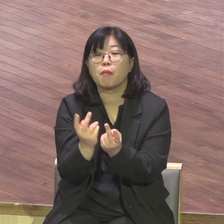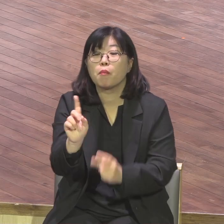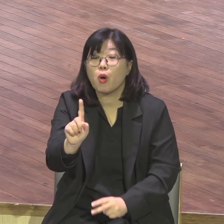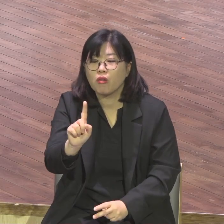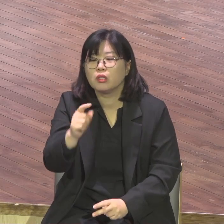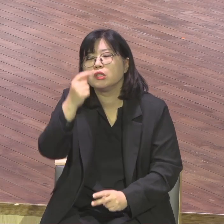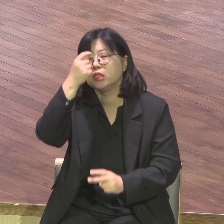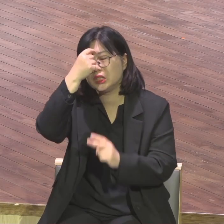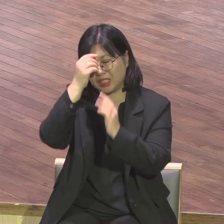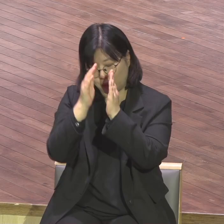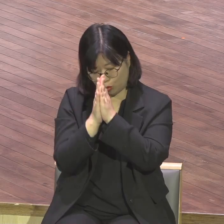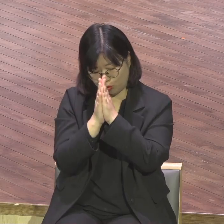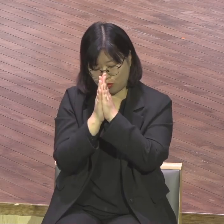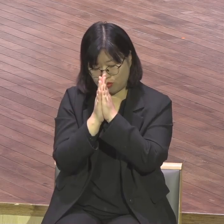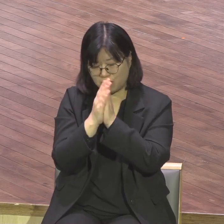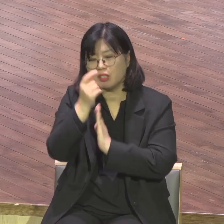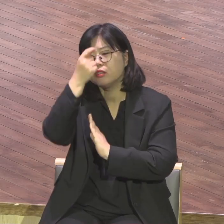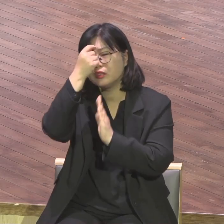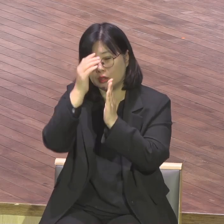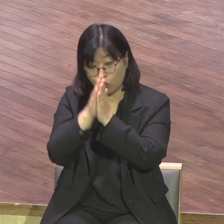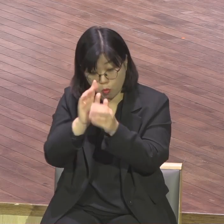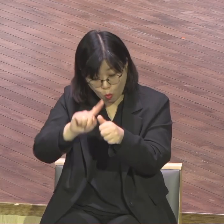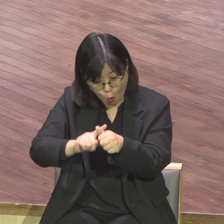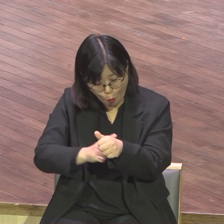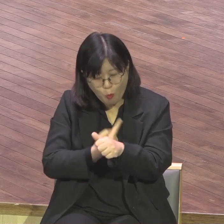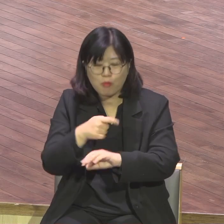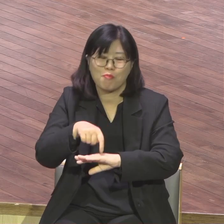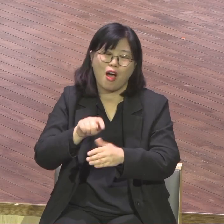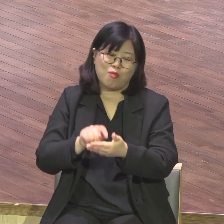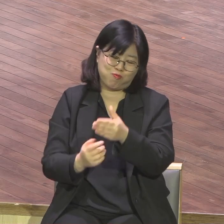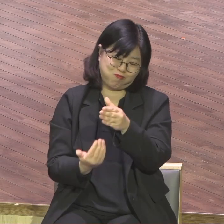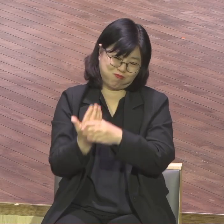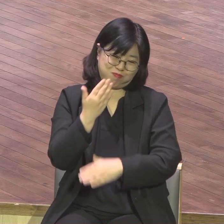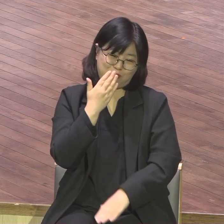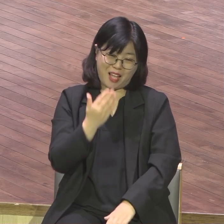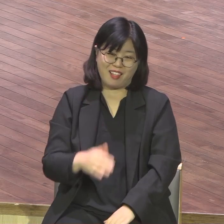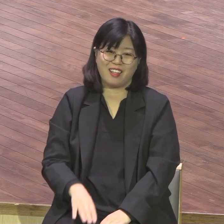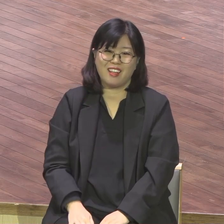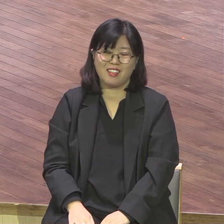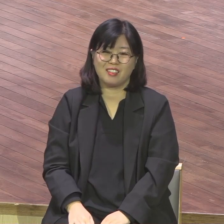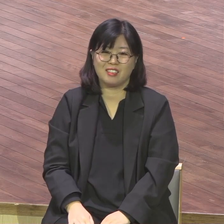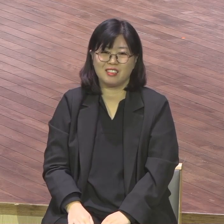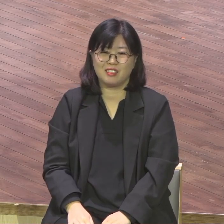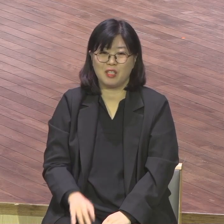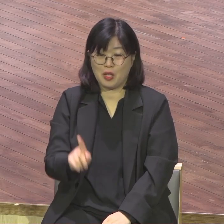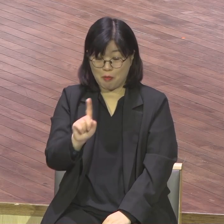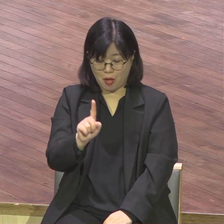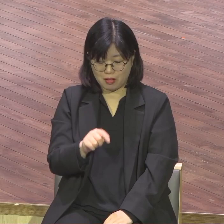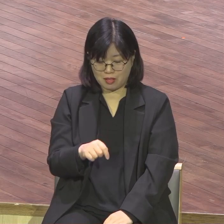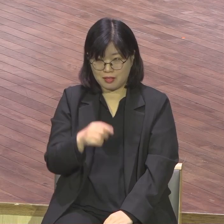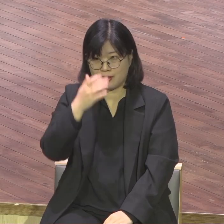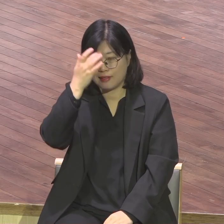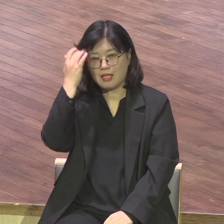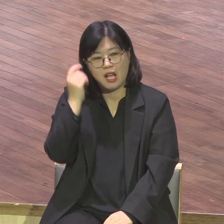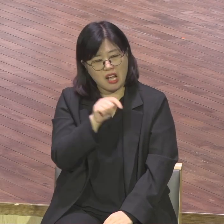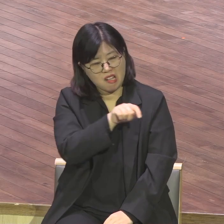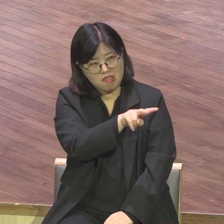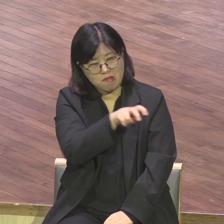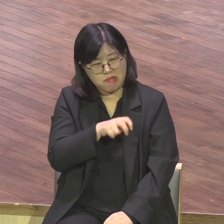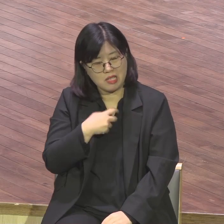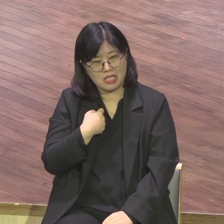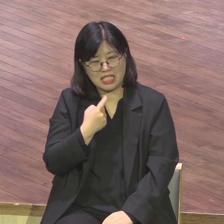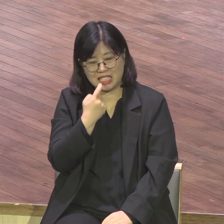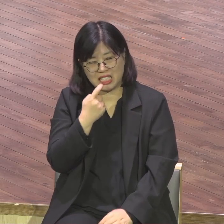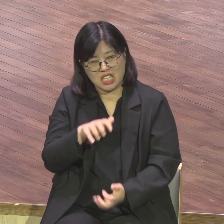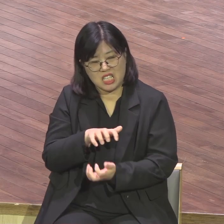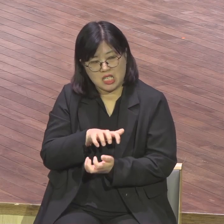그것도 감사함으로. 그래서 감사함으로 하나님께 아니라 감사 이갈매 하지 말고 원통이 하면서 막 그냥